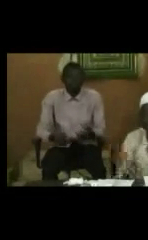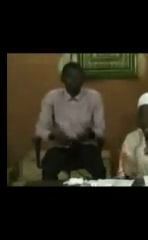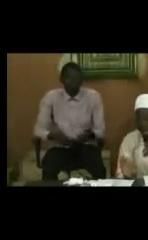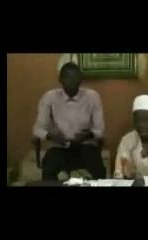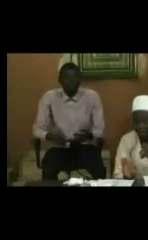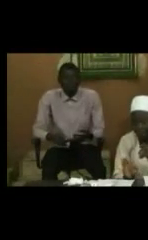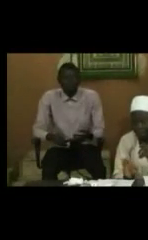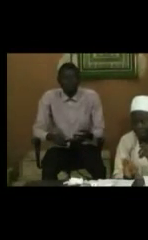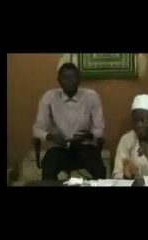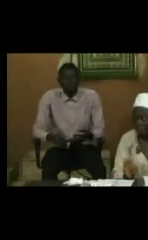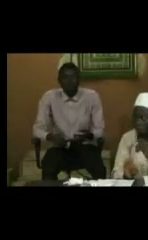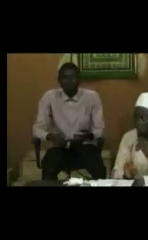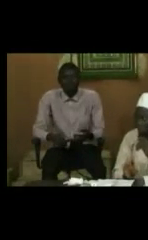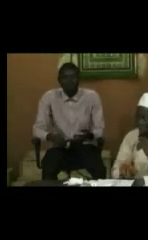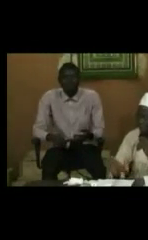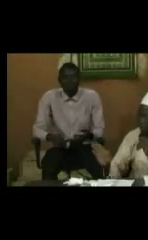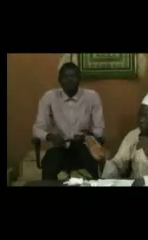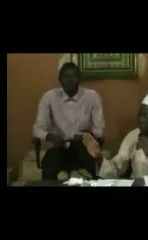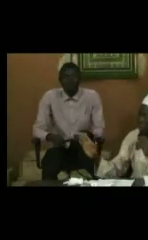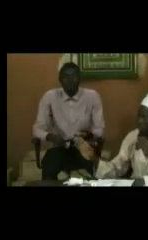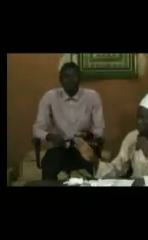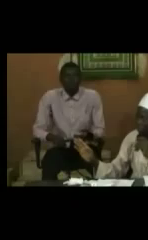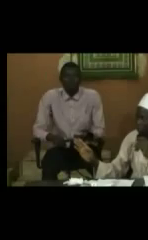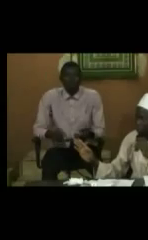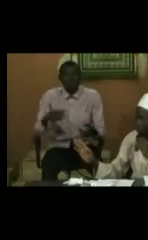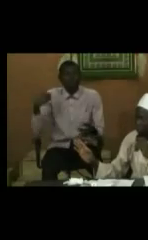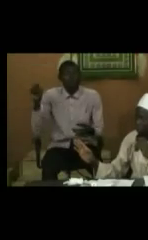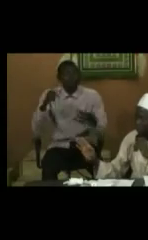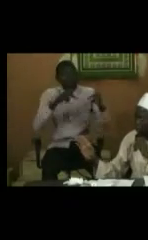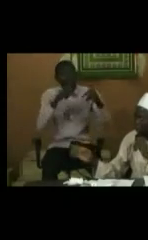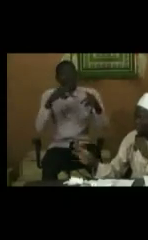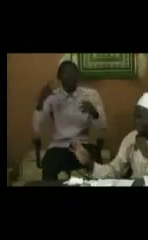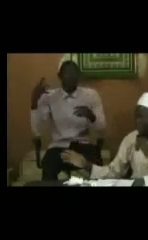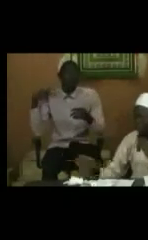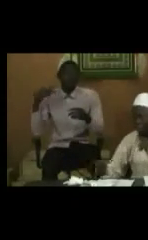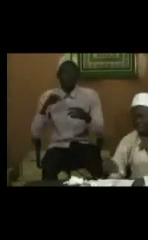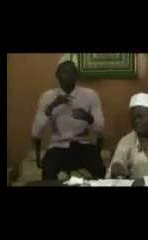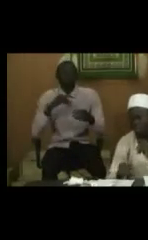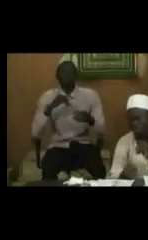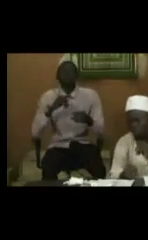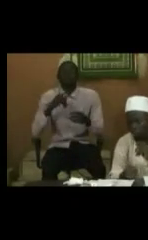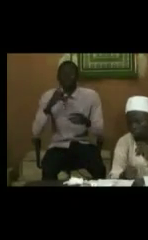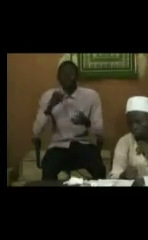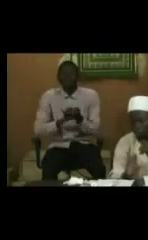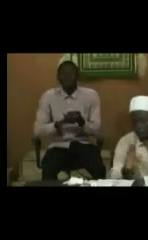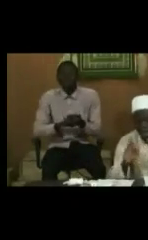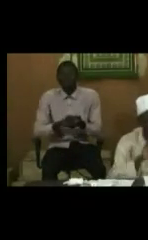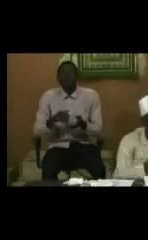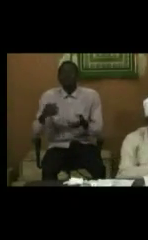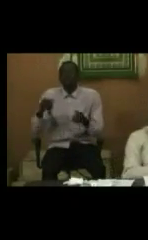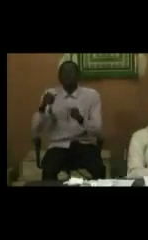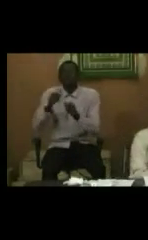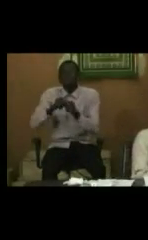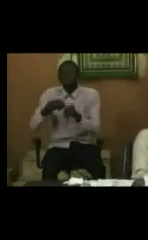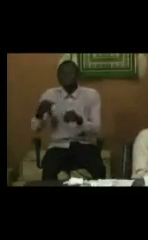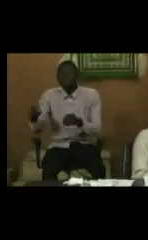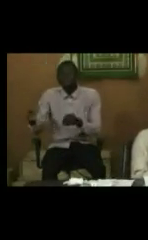pata emi ori kaka nbe to je iwo o fun en to ba fe je ko ma je nso o